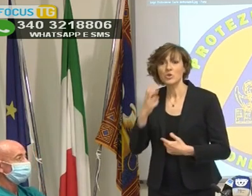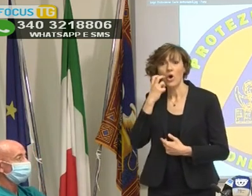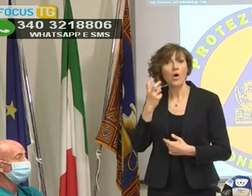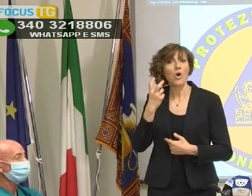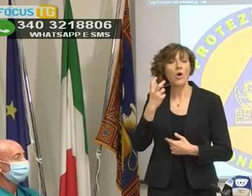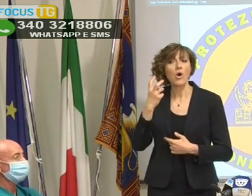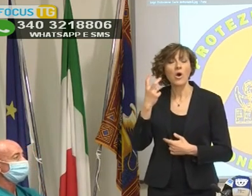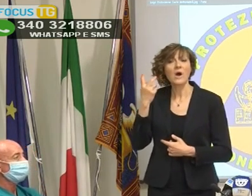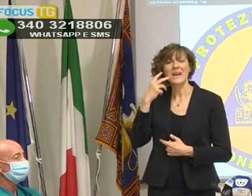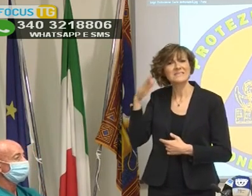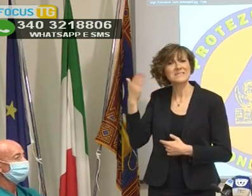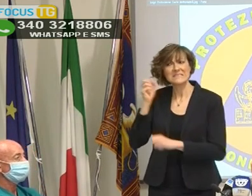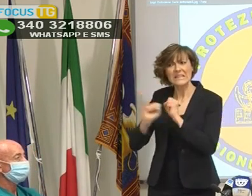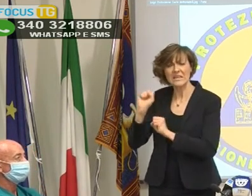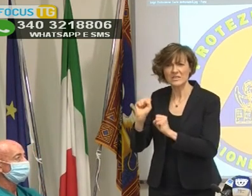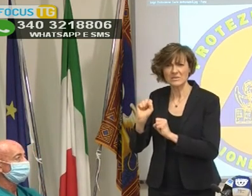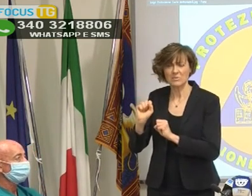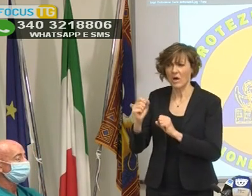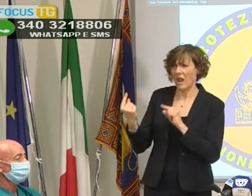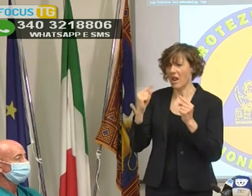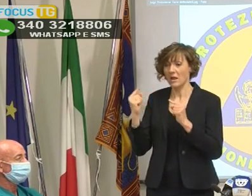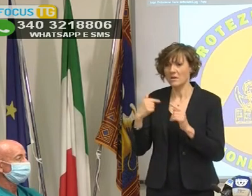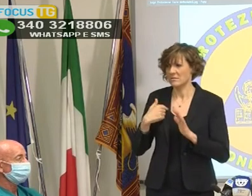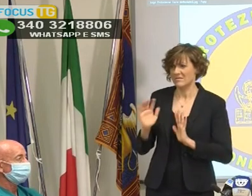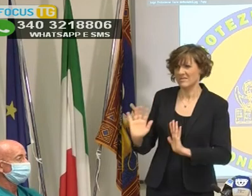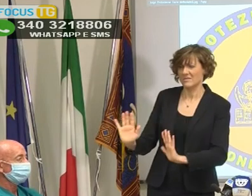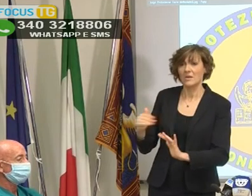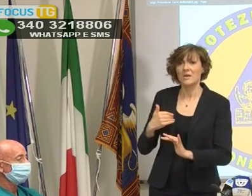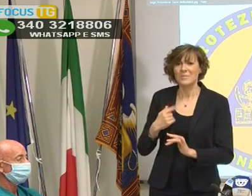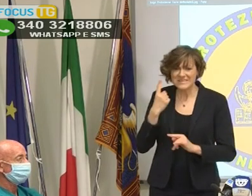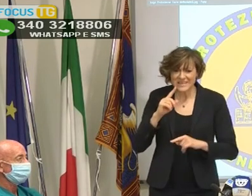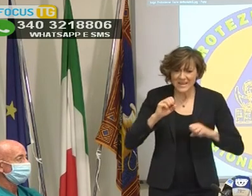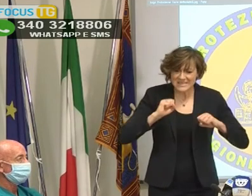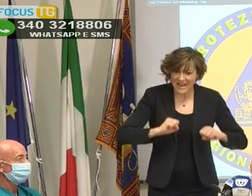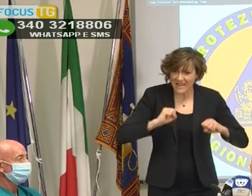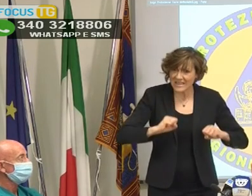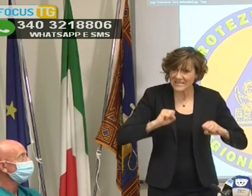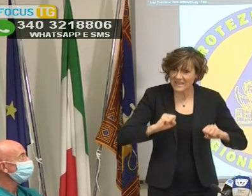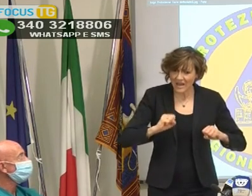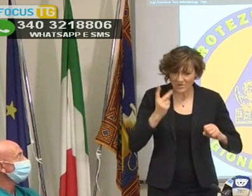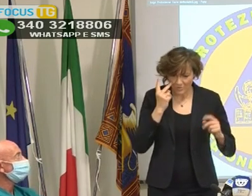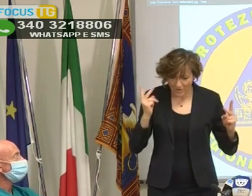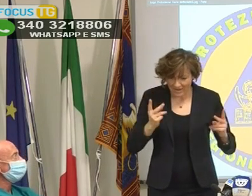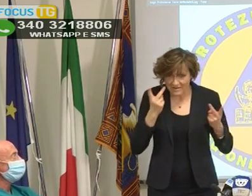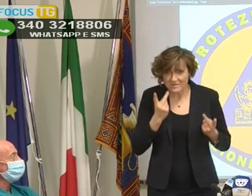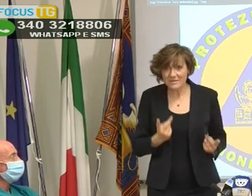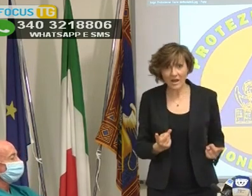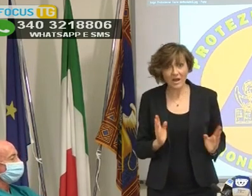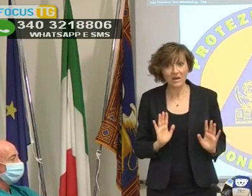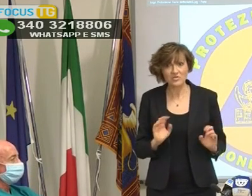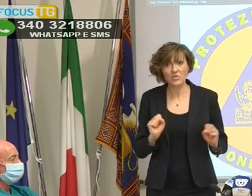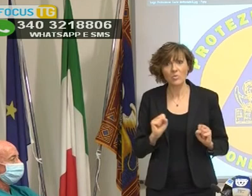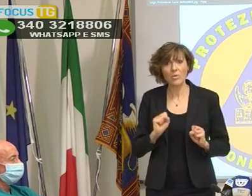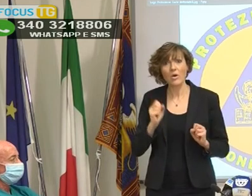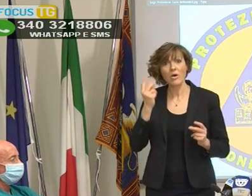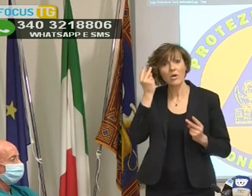razzismo. Cioè, se anche in sanità non possiamo parlare di malattie guardando nelle palle degli occhi la realtà, allora vuol dire che siamo presi male.